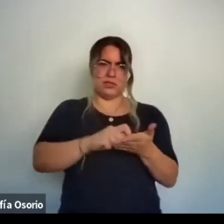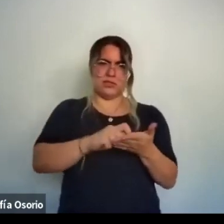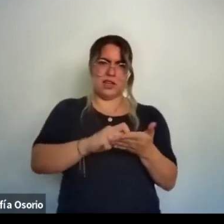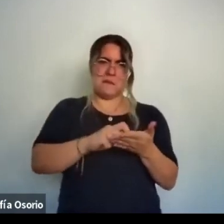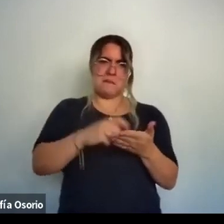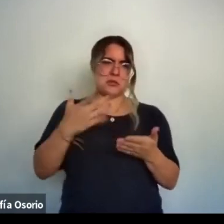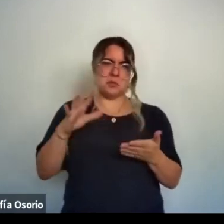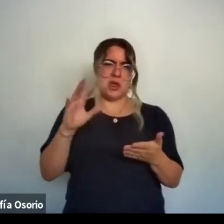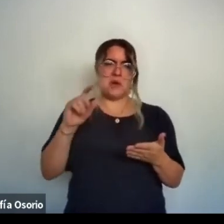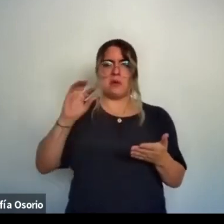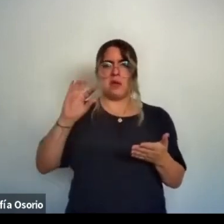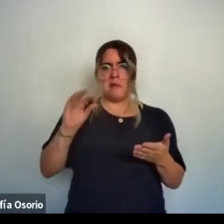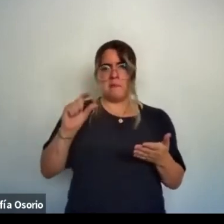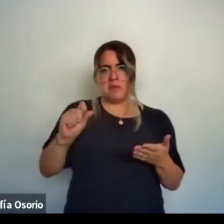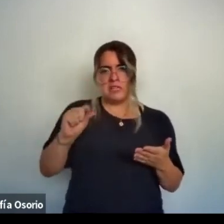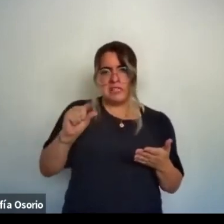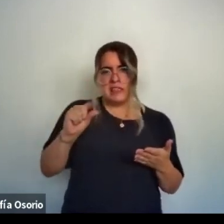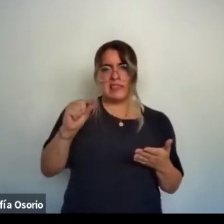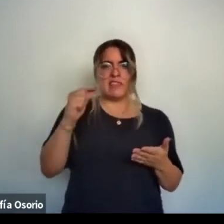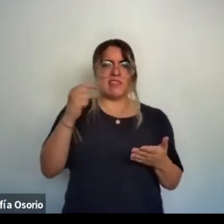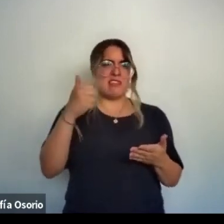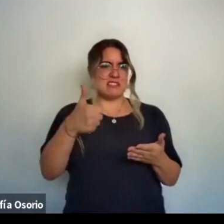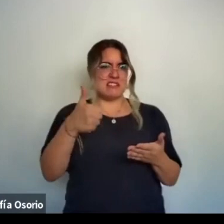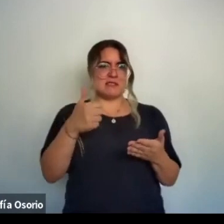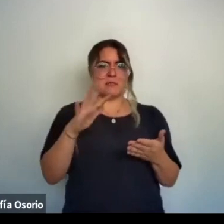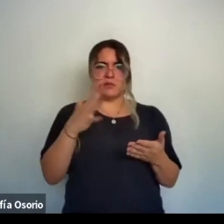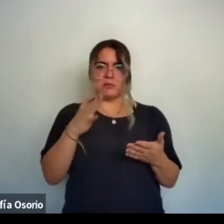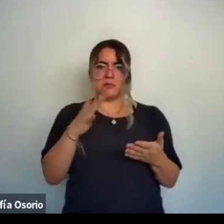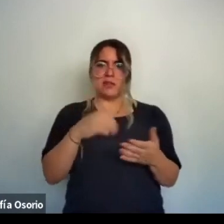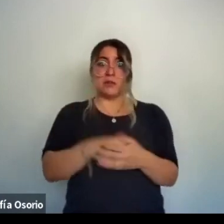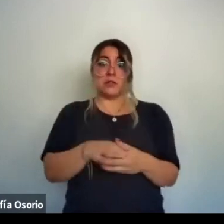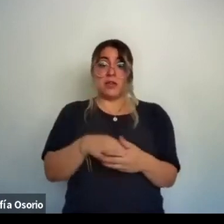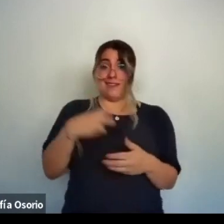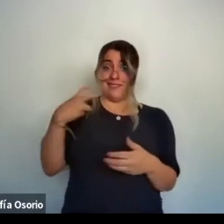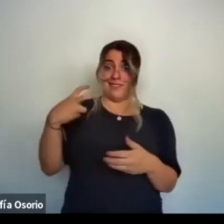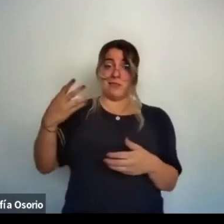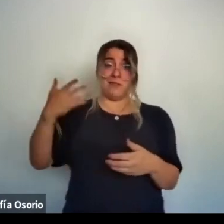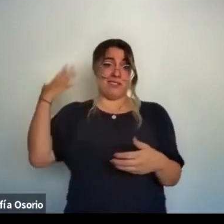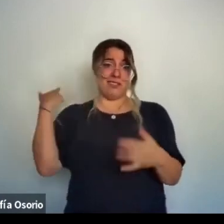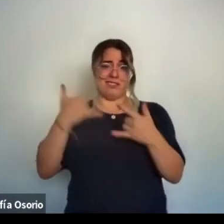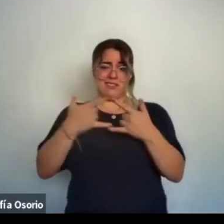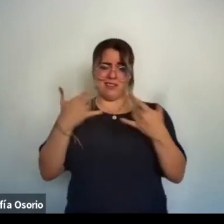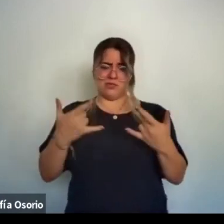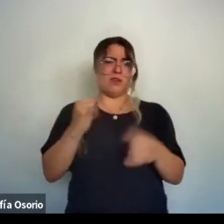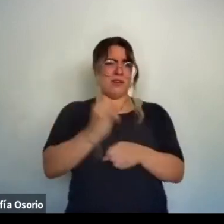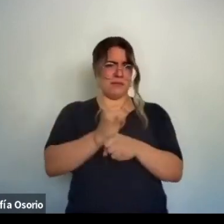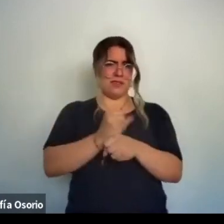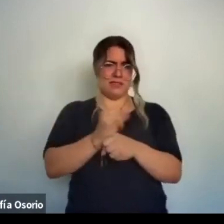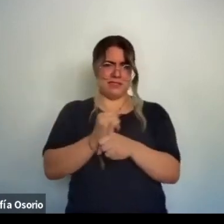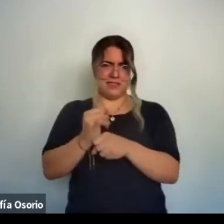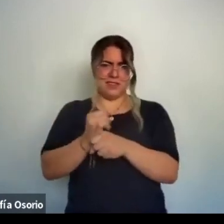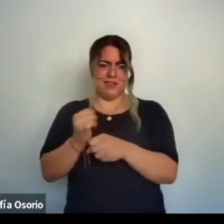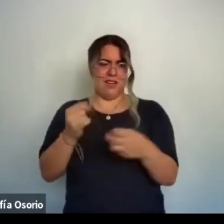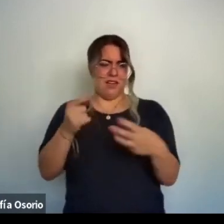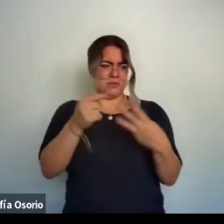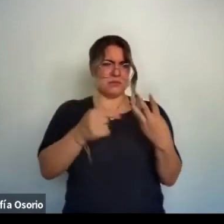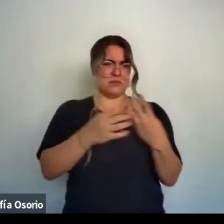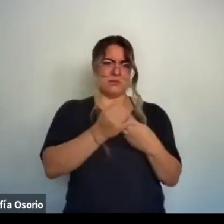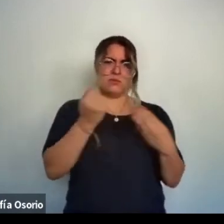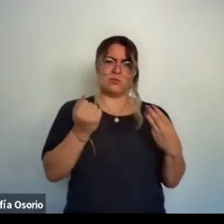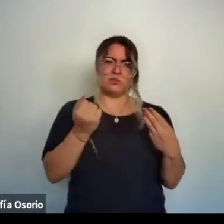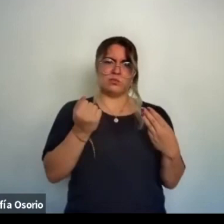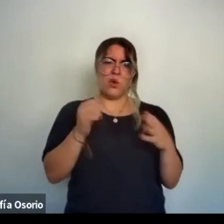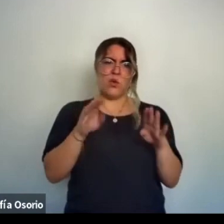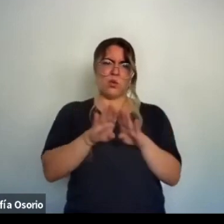Este es uno de los manifiestos con los cuales los historiadores de la discapacidad datan el cambio de paradigma. ¿Y qué es el cambio